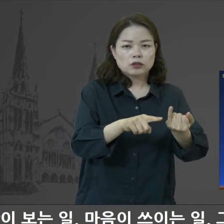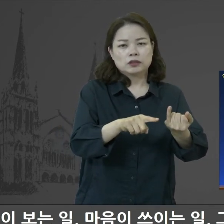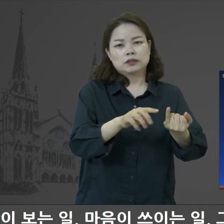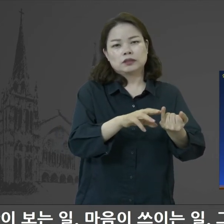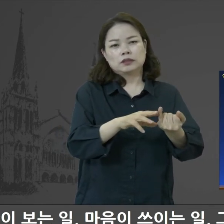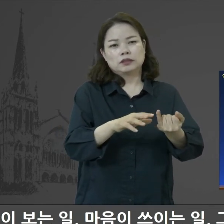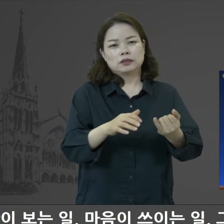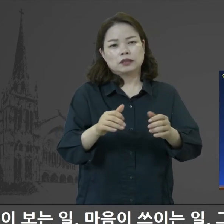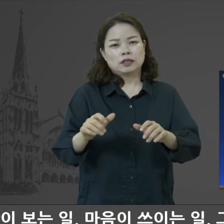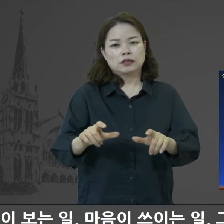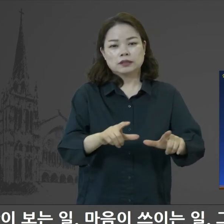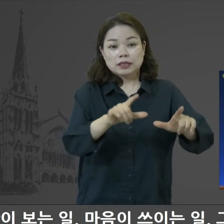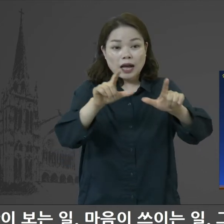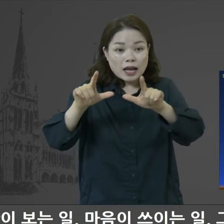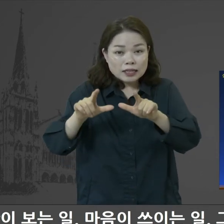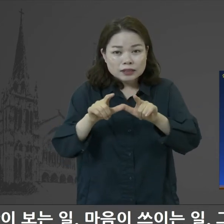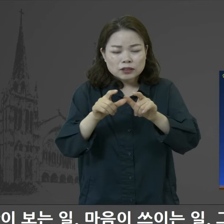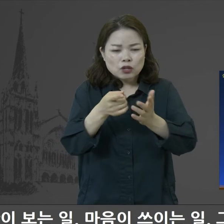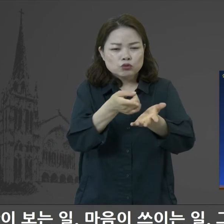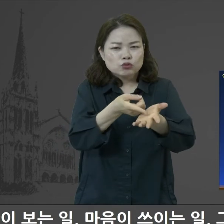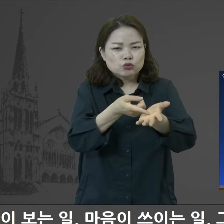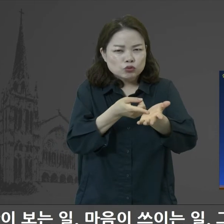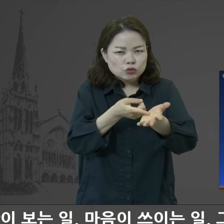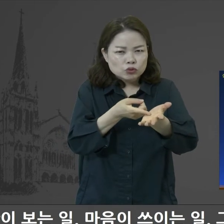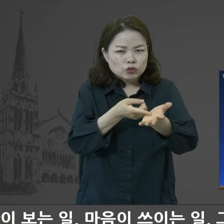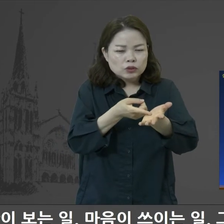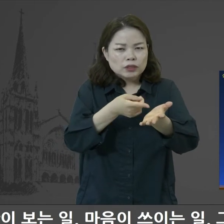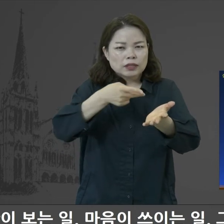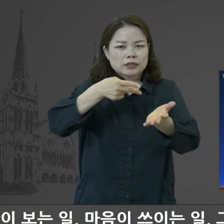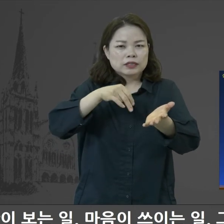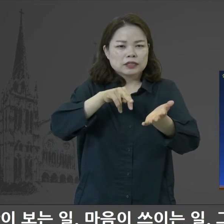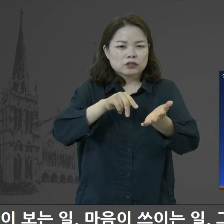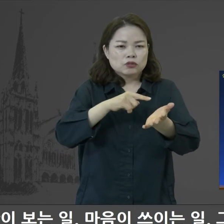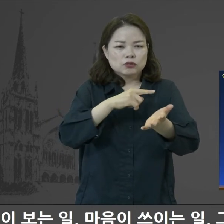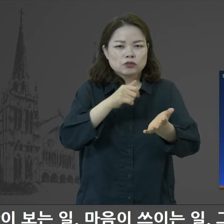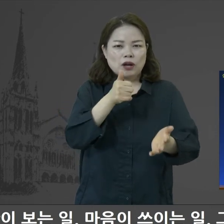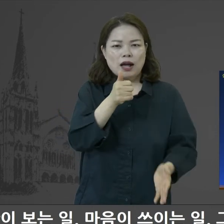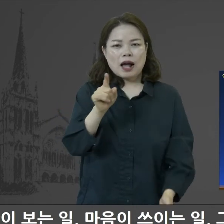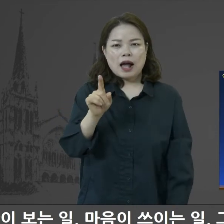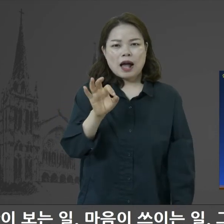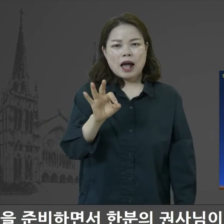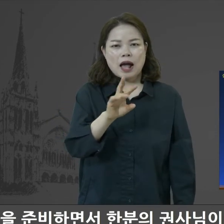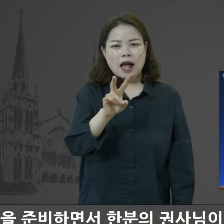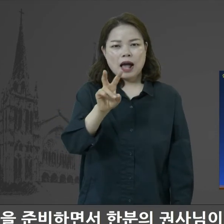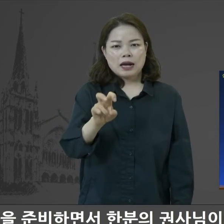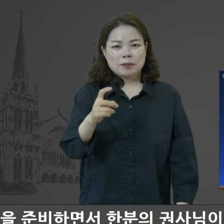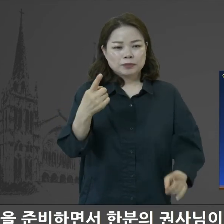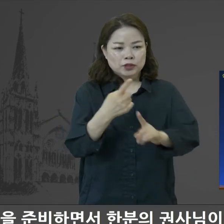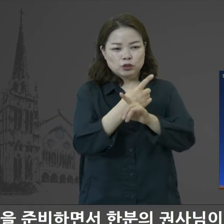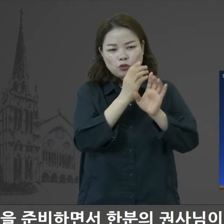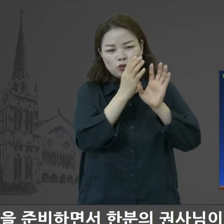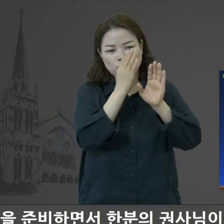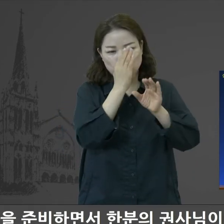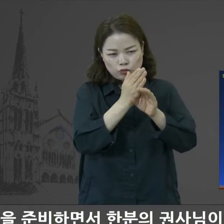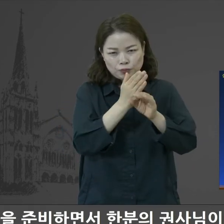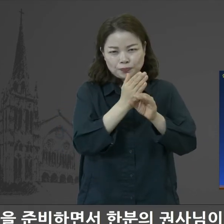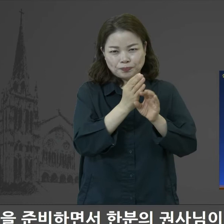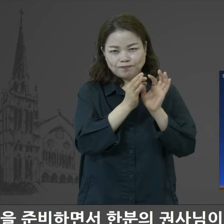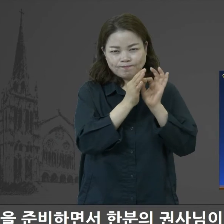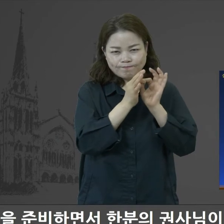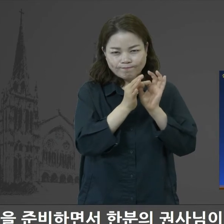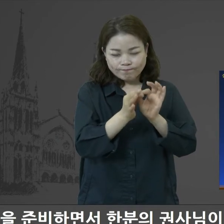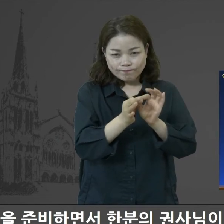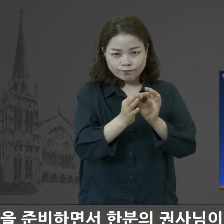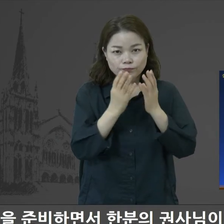권사님께서는 생애 마지막 정말 수술과 시술, 항암 치료가 반복되는 상황에서도 토요일 오후가